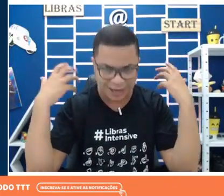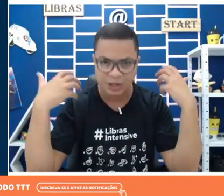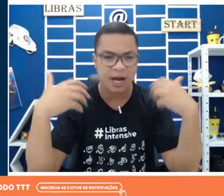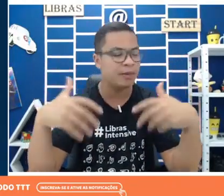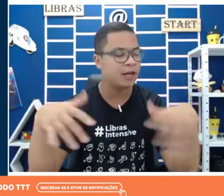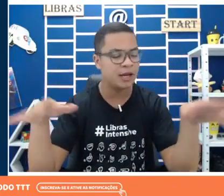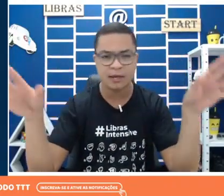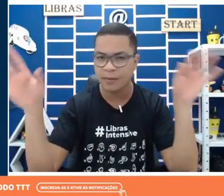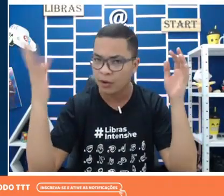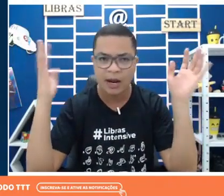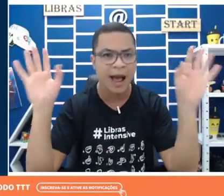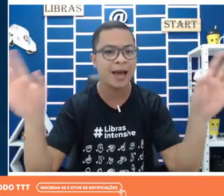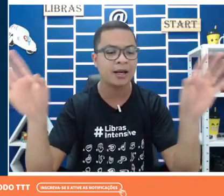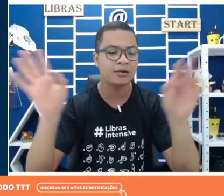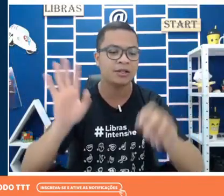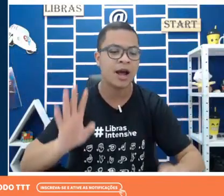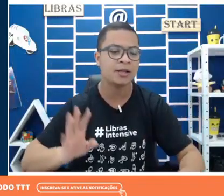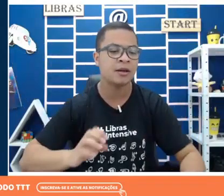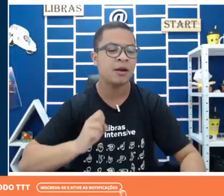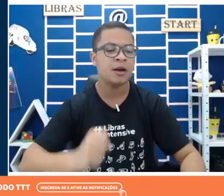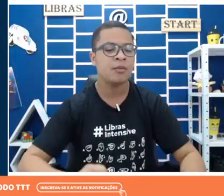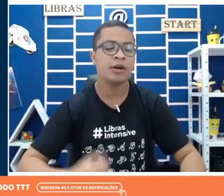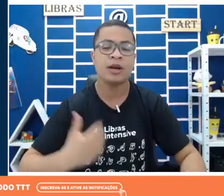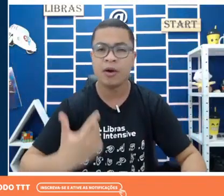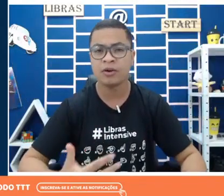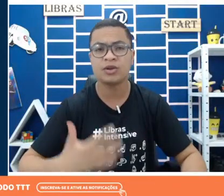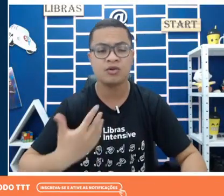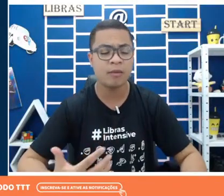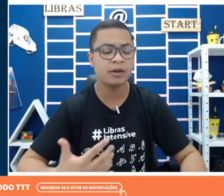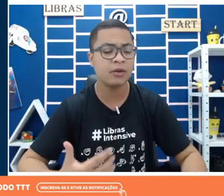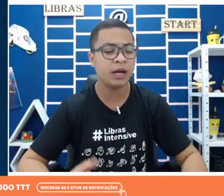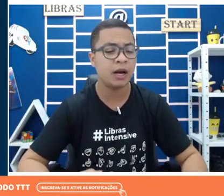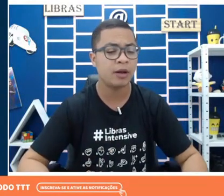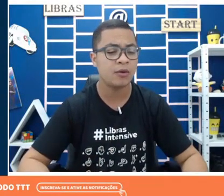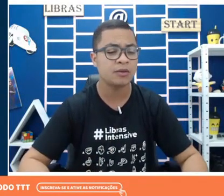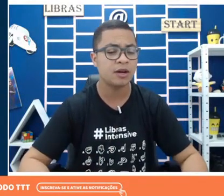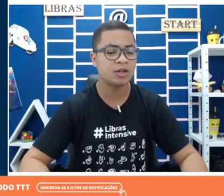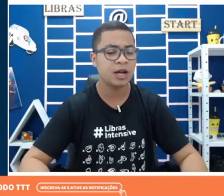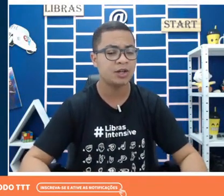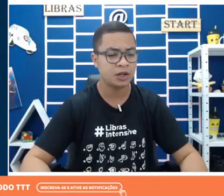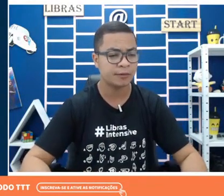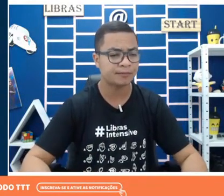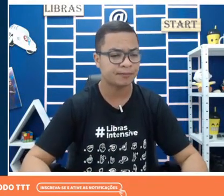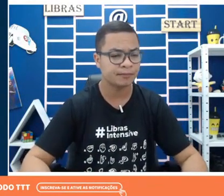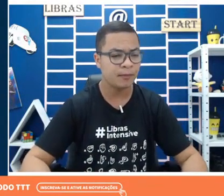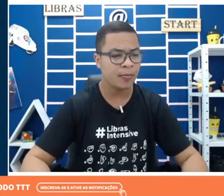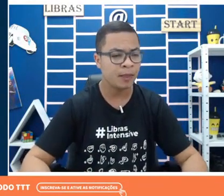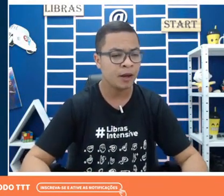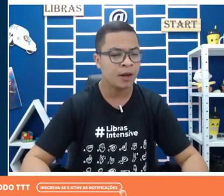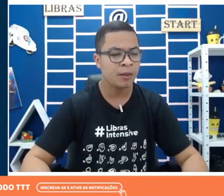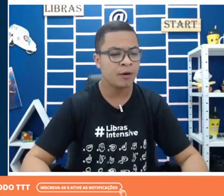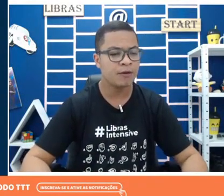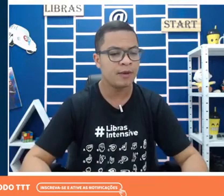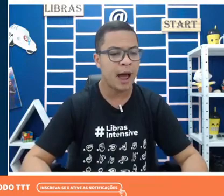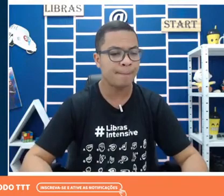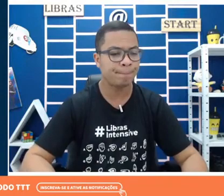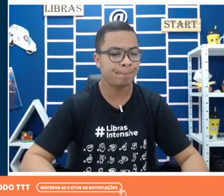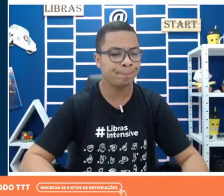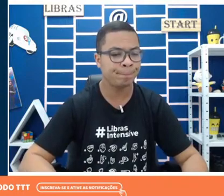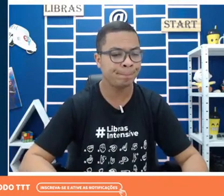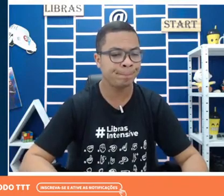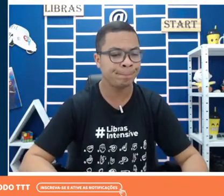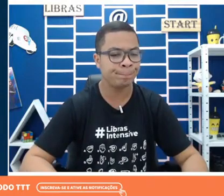assim, entrar de cabeça, mergulhar na língua de sinais, porque não é o nosso idioma, então é um treinamento constante, tá, gente? Bom, vamos